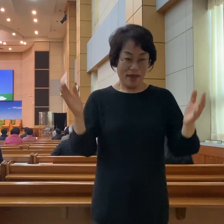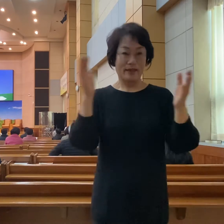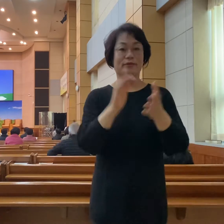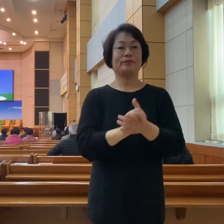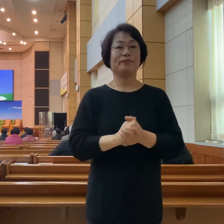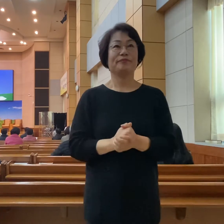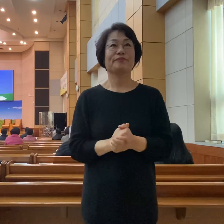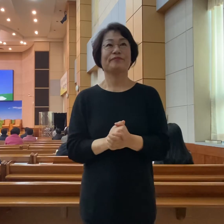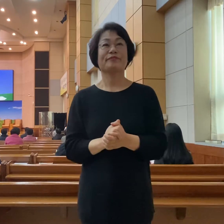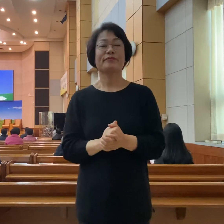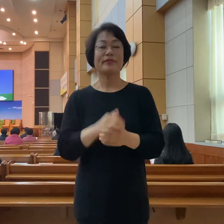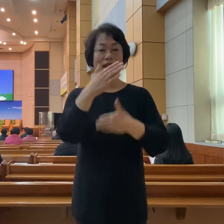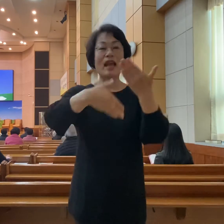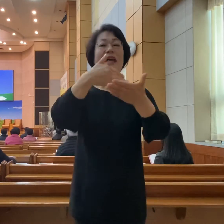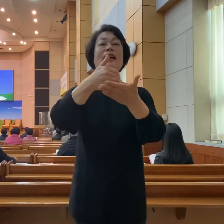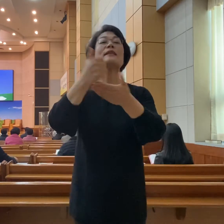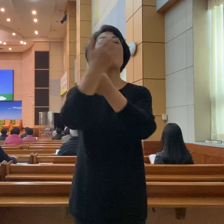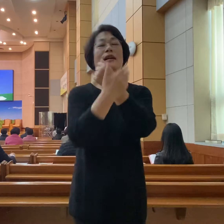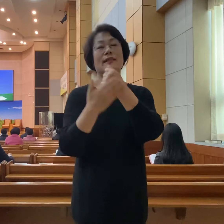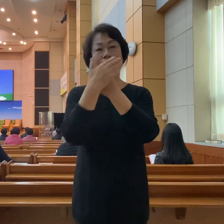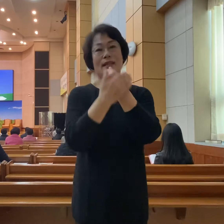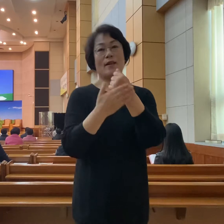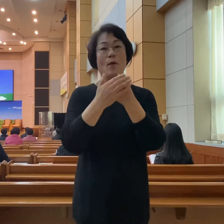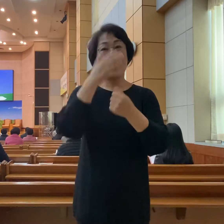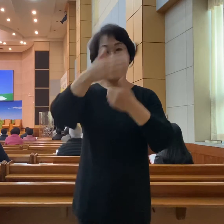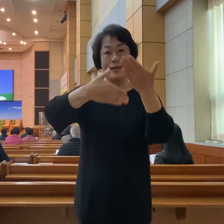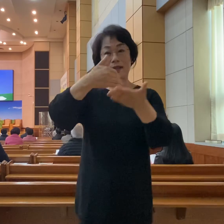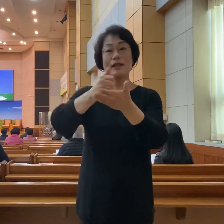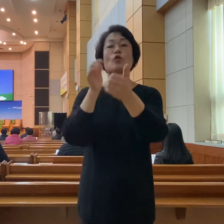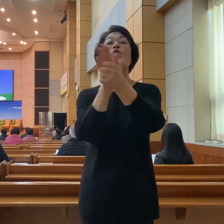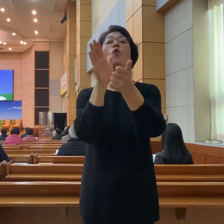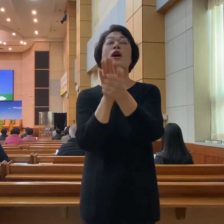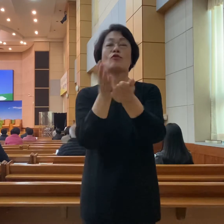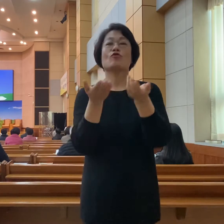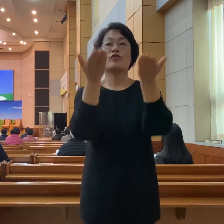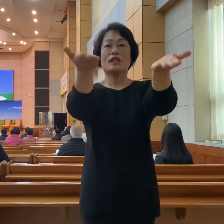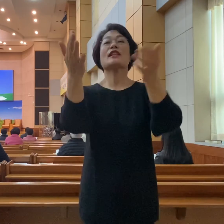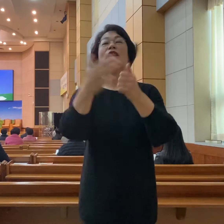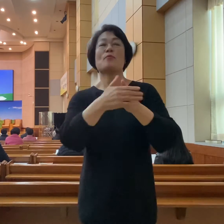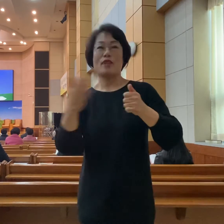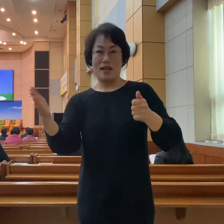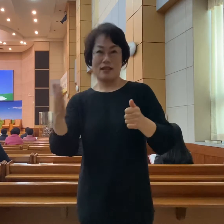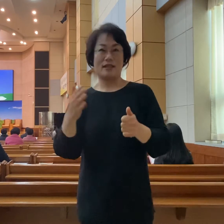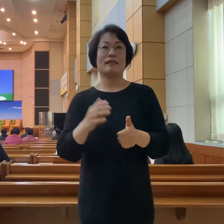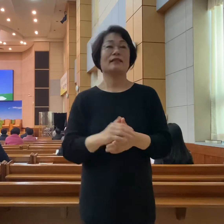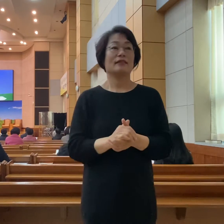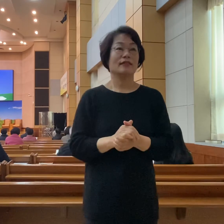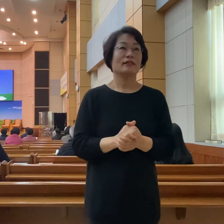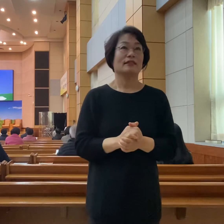할렐루야. 하나님의 은혜로 하나님께서 도와주셔서 그런 것이지,